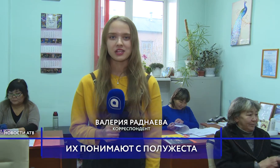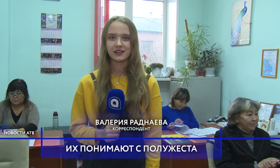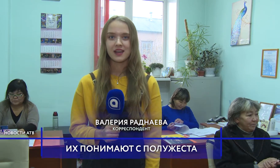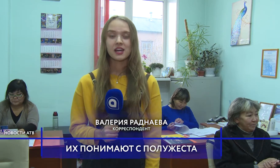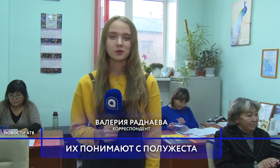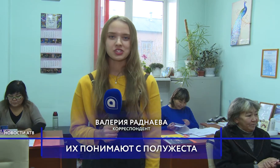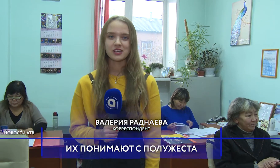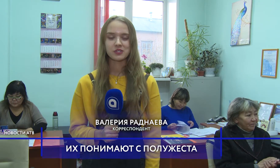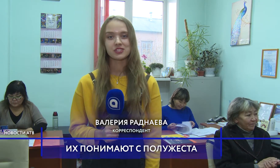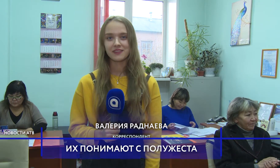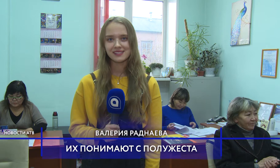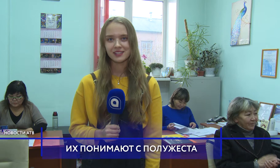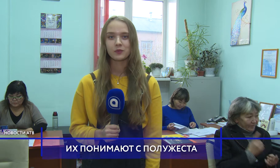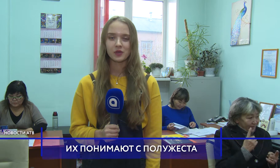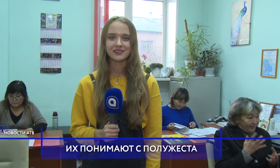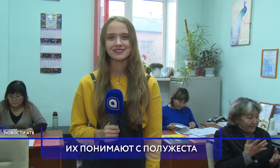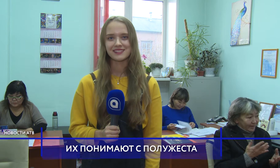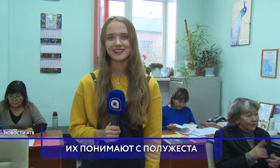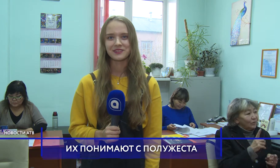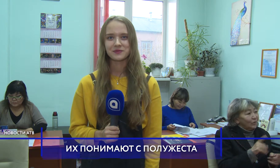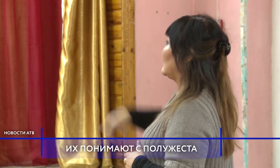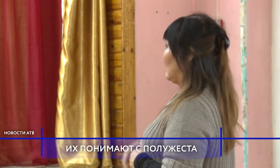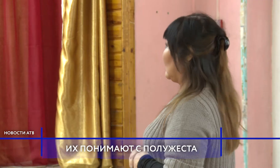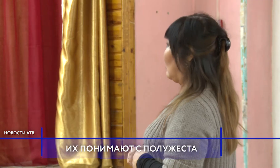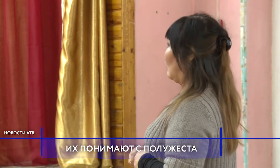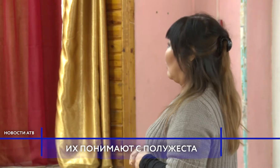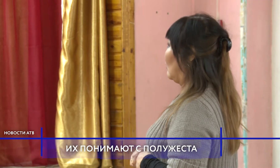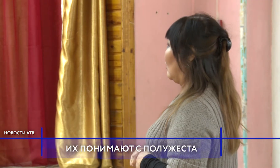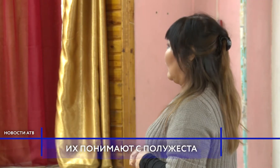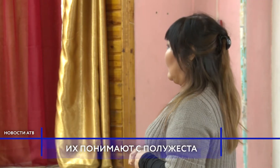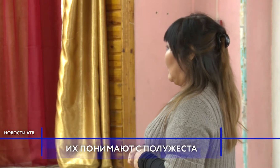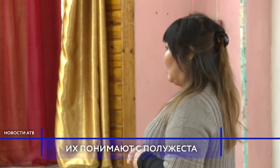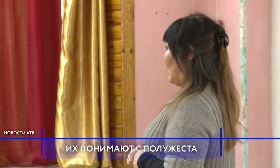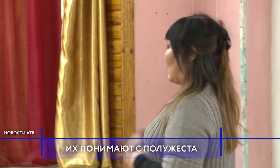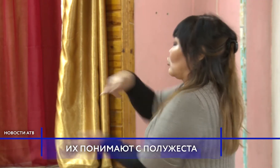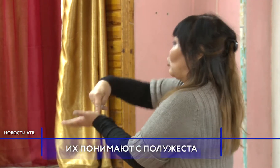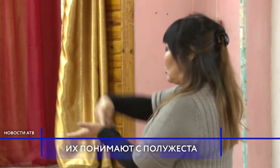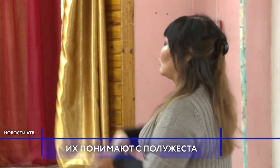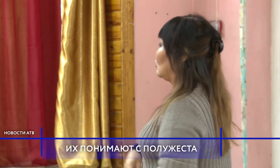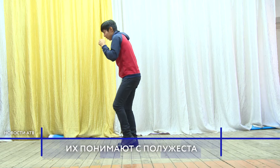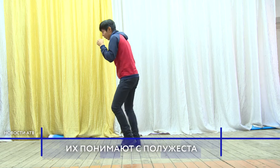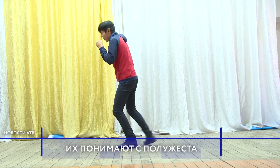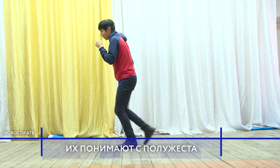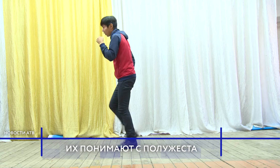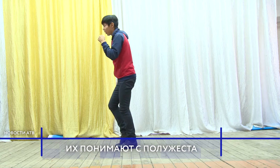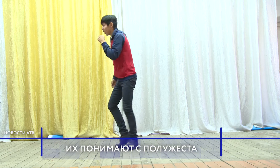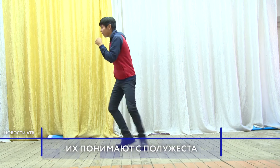человек. Рабочий стаж большинства из них – более 30 лет. Ирина Цыбенова работает во Всероссийском обществе глухих 28 лет. Еще в раннем